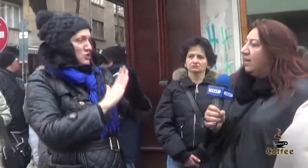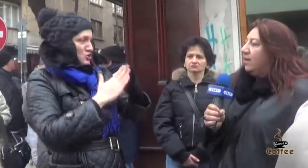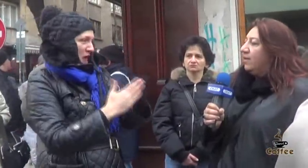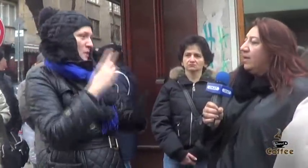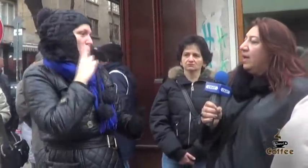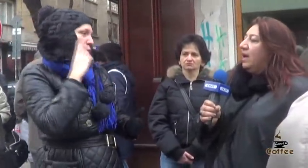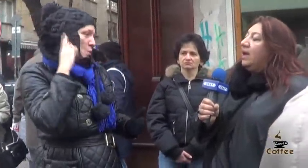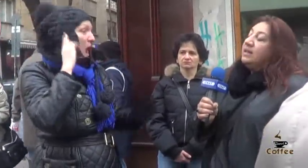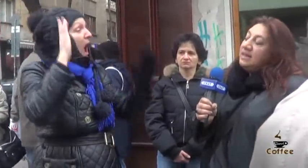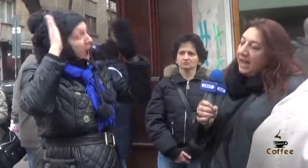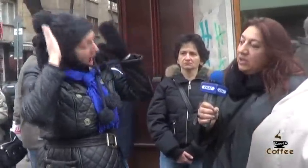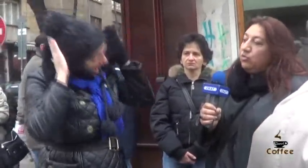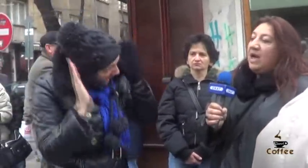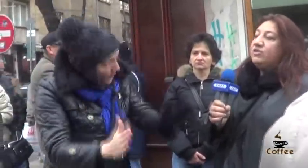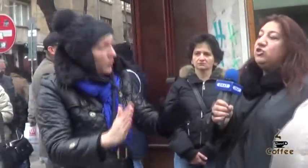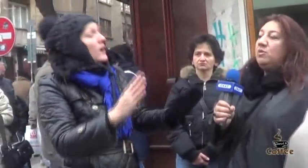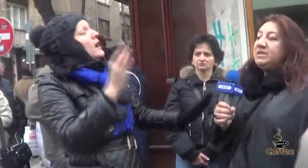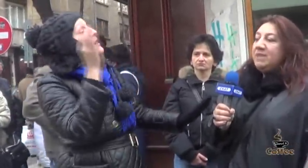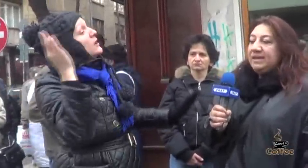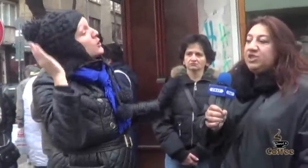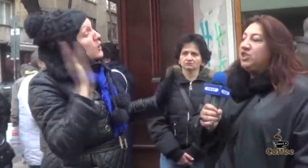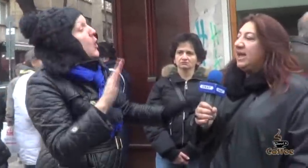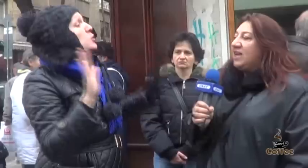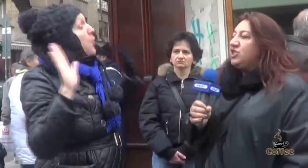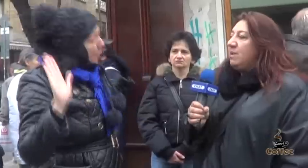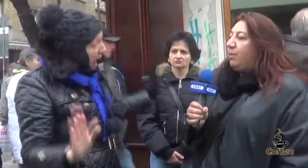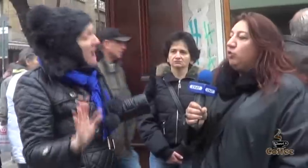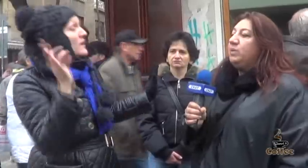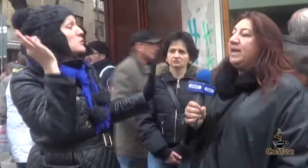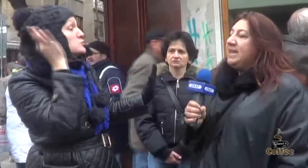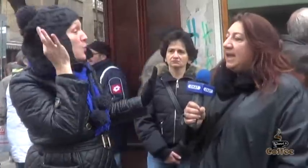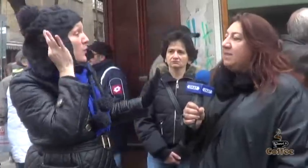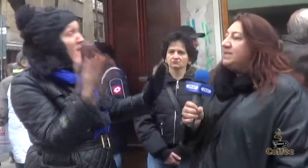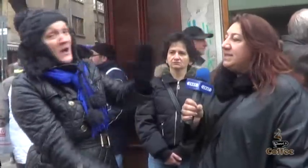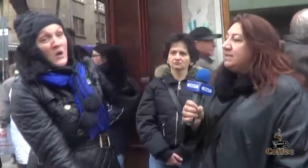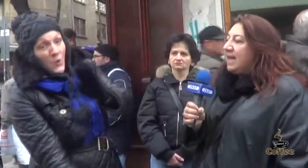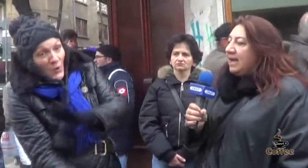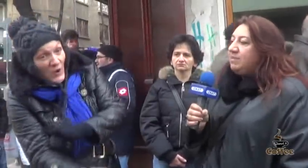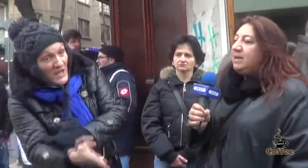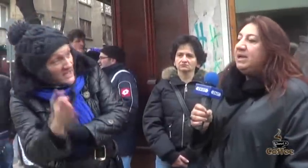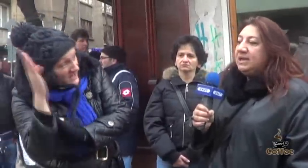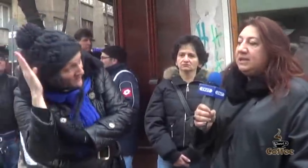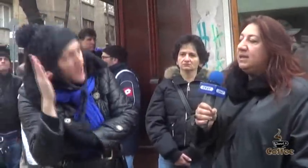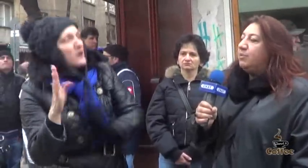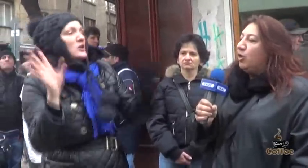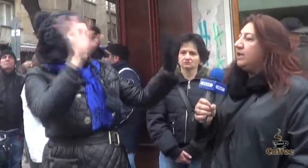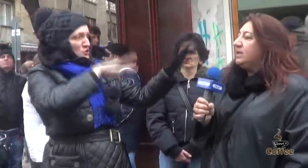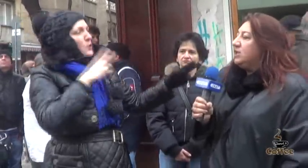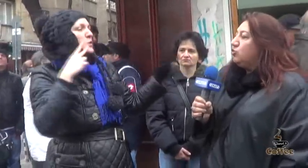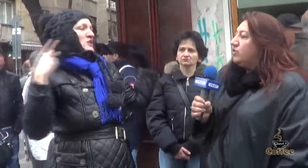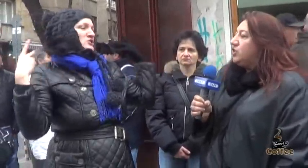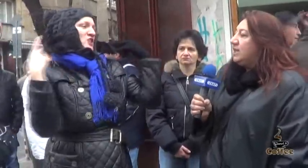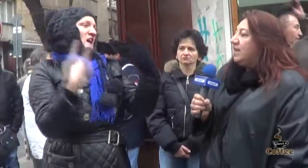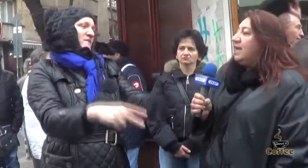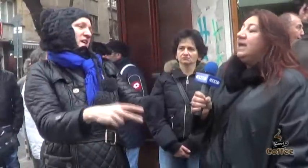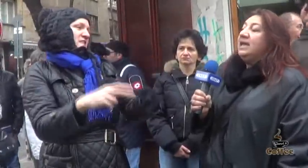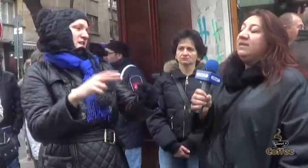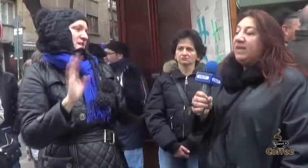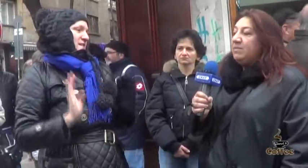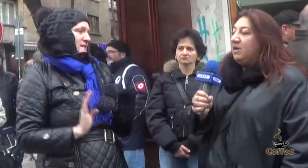помощ? Нека тогава, щом смятат, че така ще им е по-добре, нека им намалят на бройката на чуващите и да видим какво